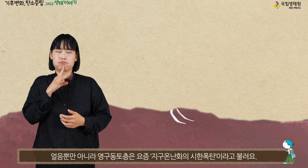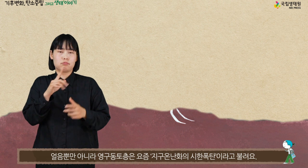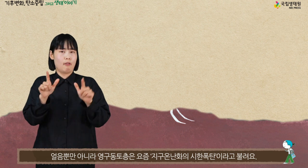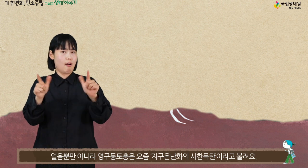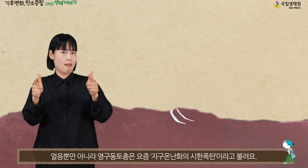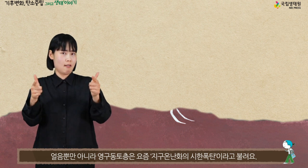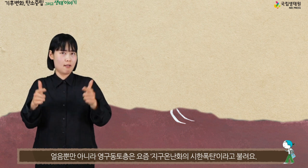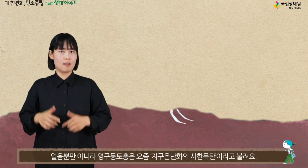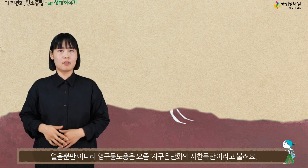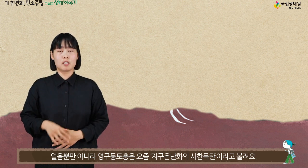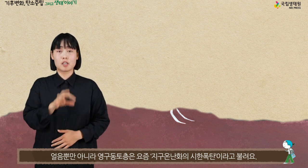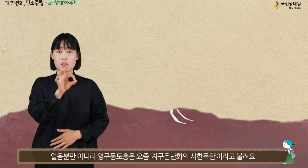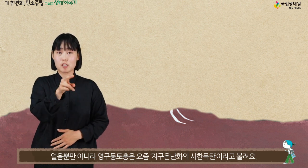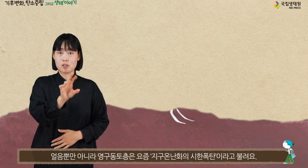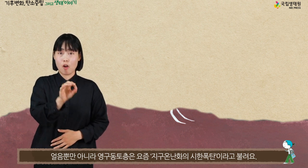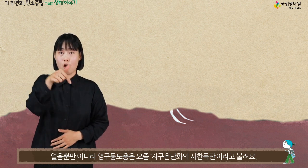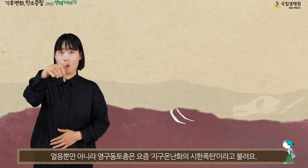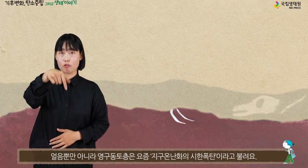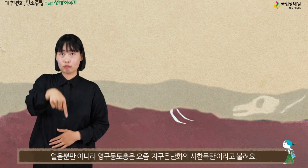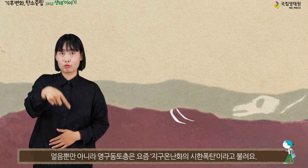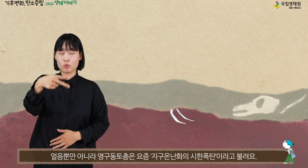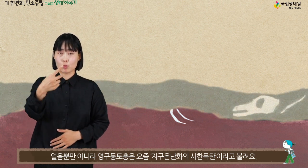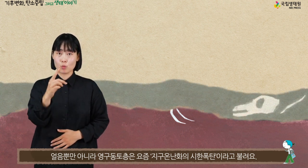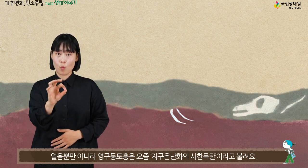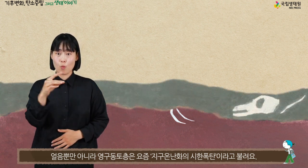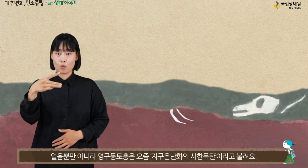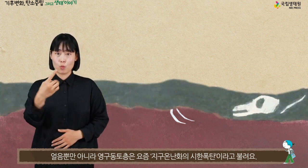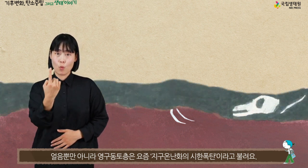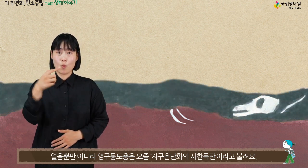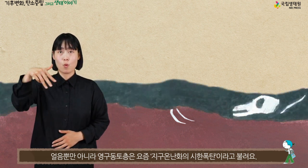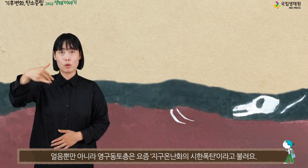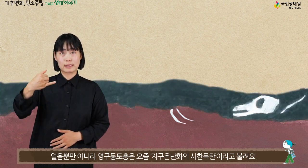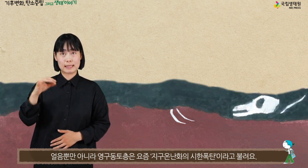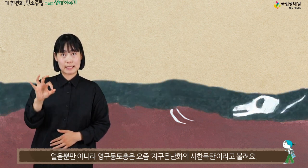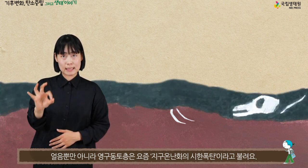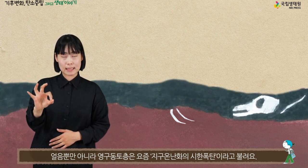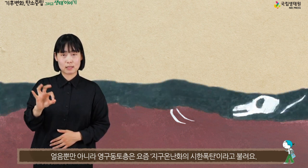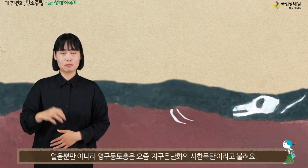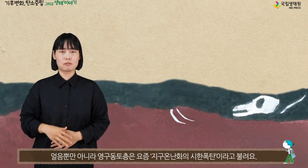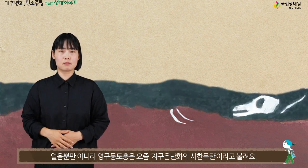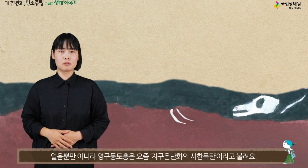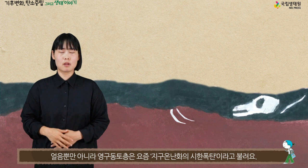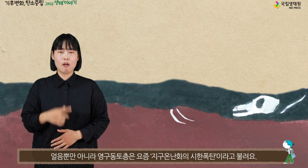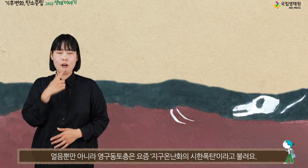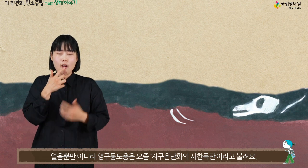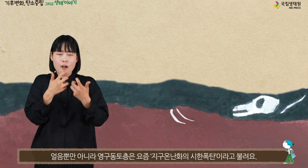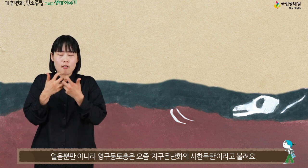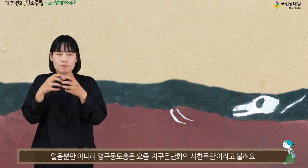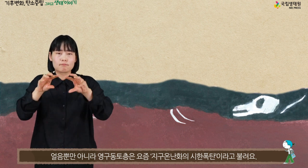얼음뿐만 아니라 영구 동토층은 요즘 지구온난화의 시한폭탄이라고 불려요.